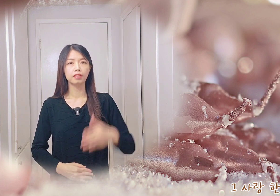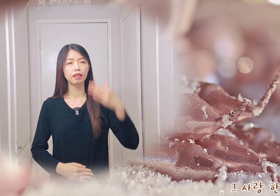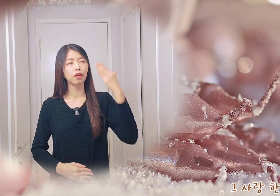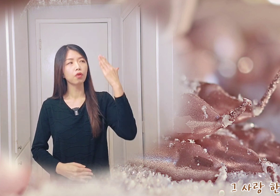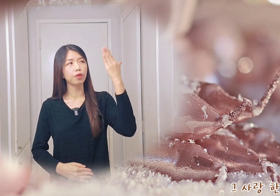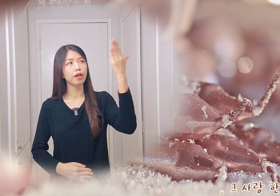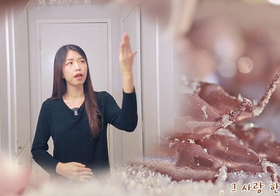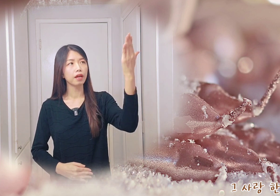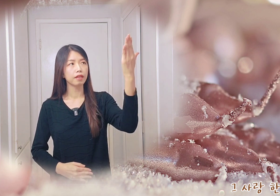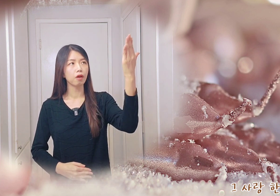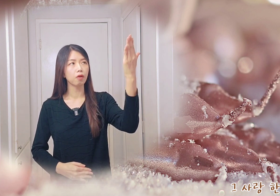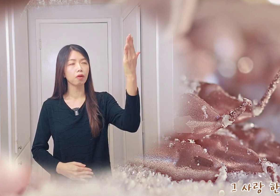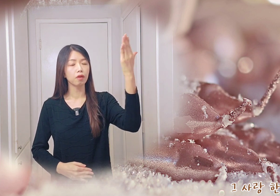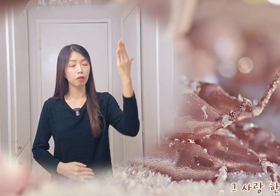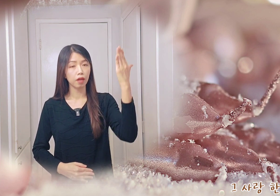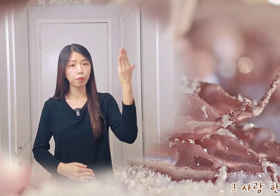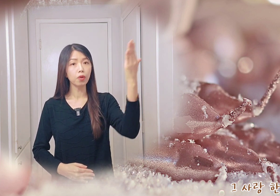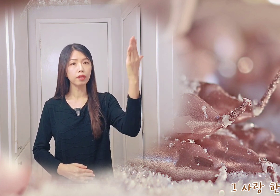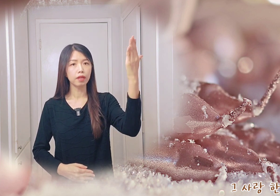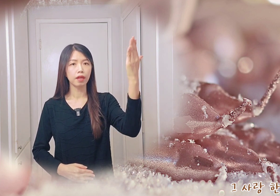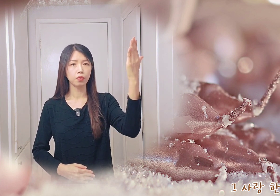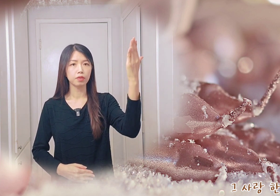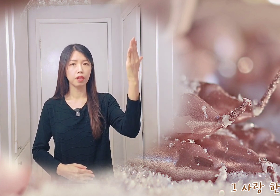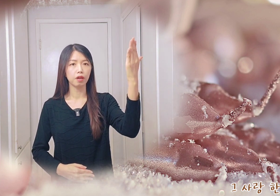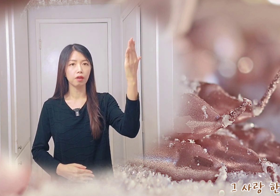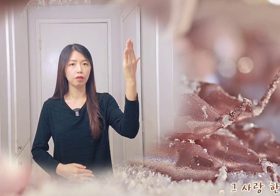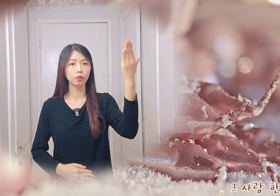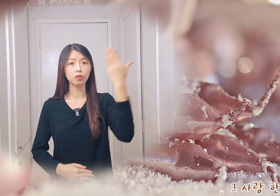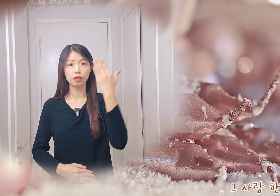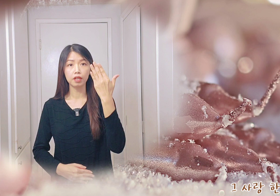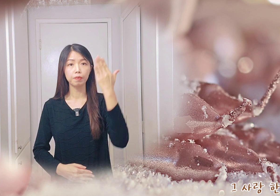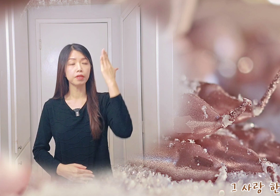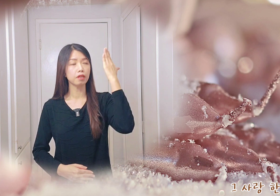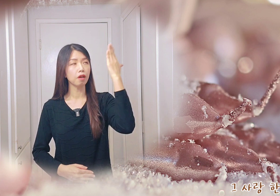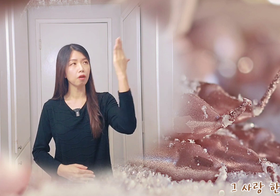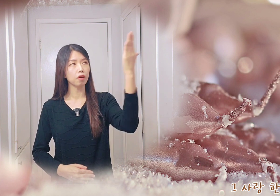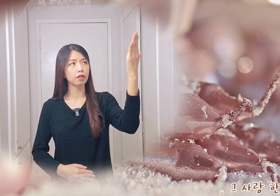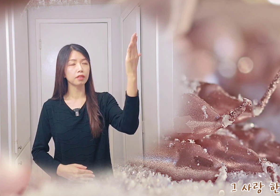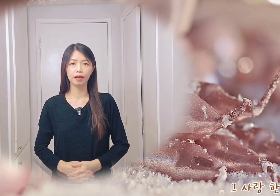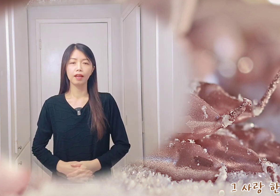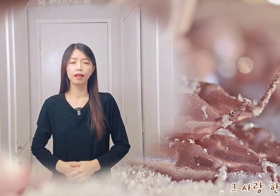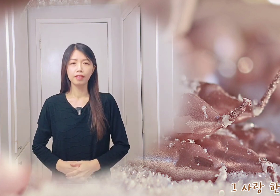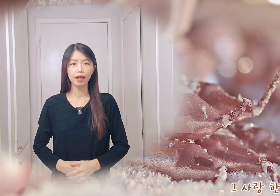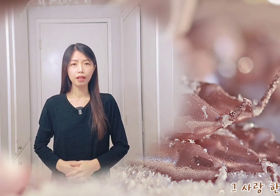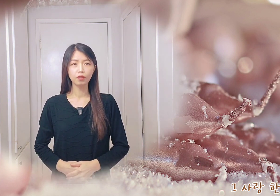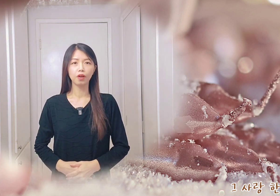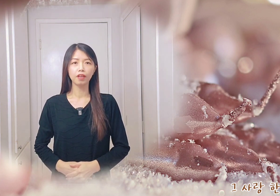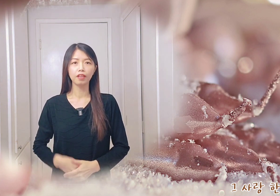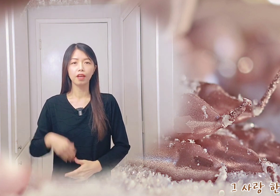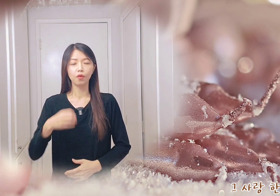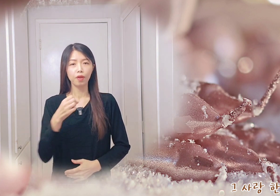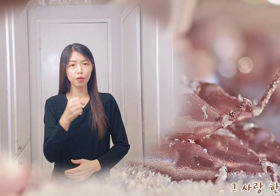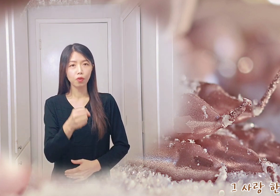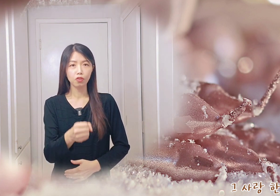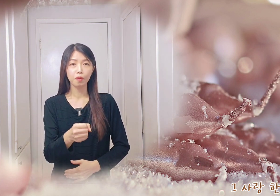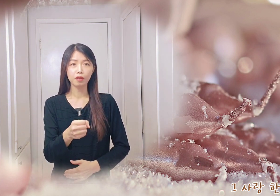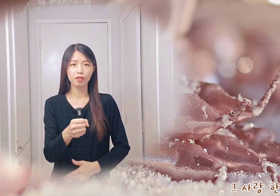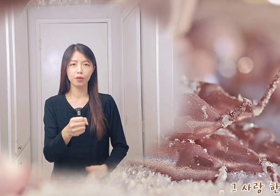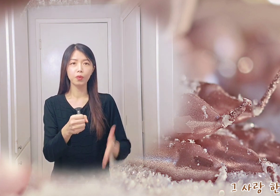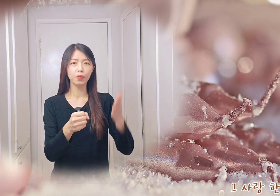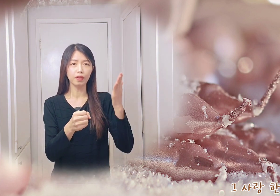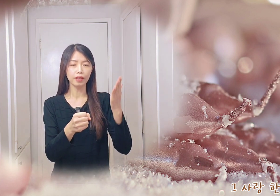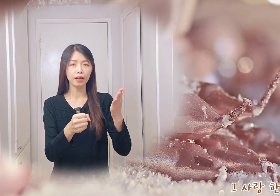일단 그는 위를 향해서 이렇게 포인팅 해줬어요. 손 전체를 펴셔서 그 사랑 수어는 왼손은